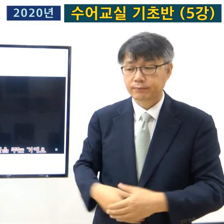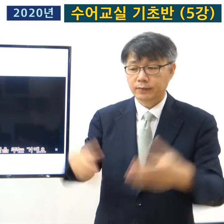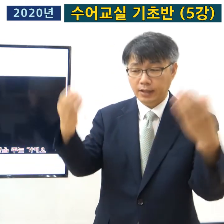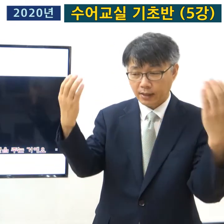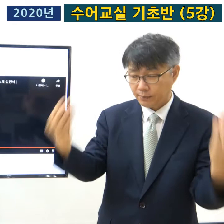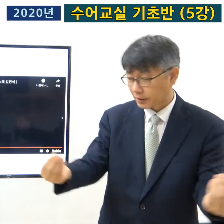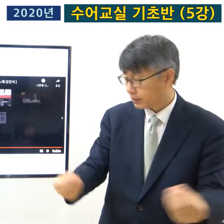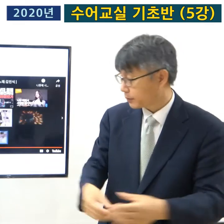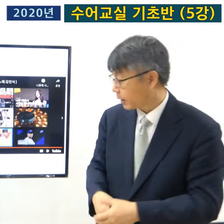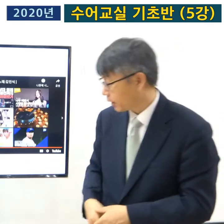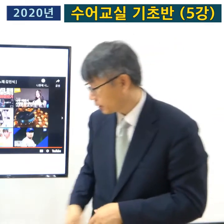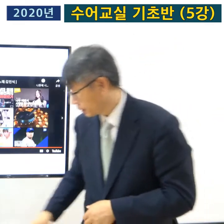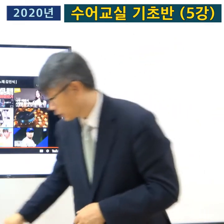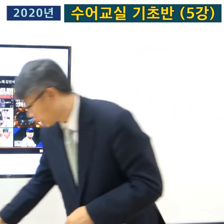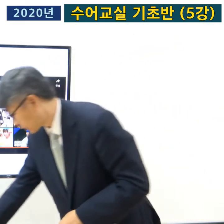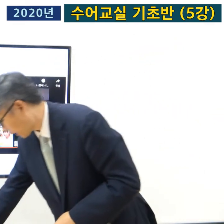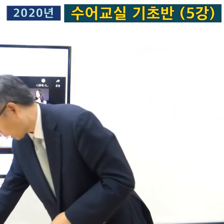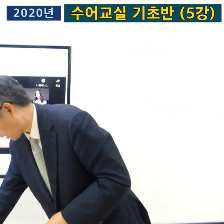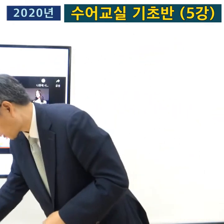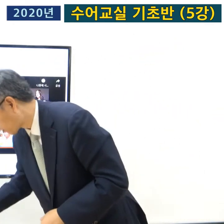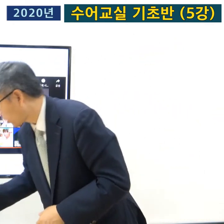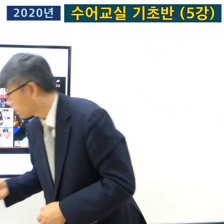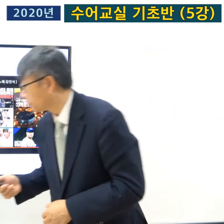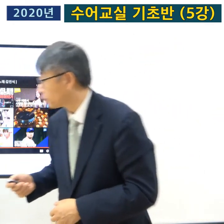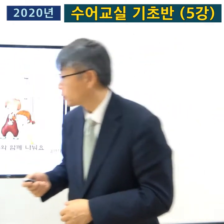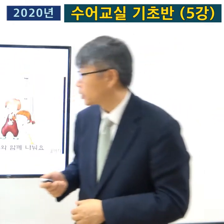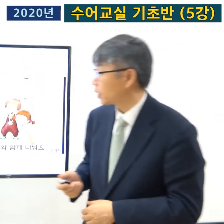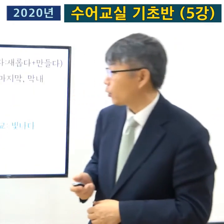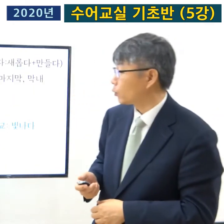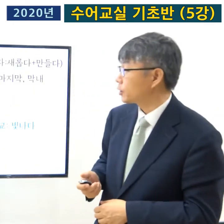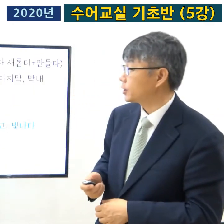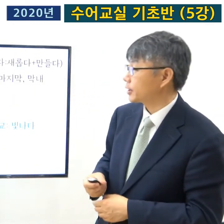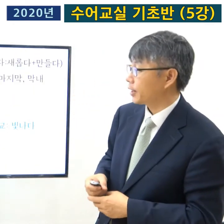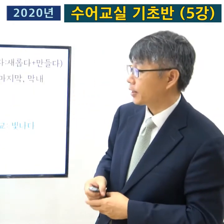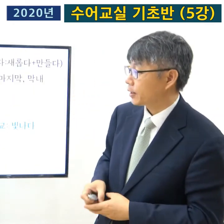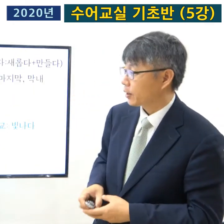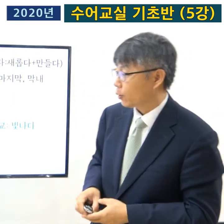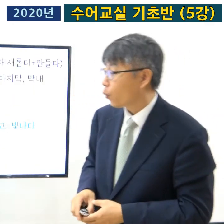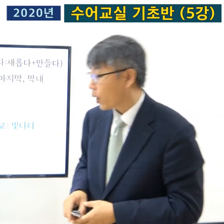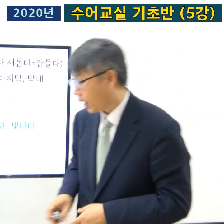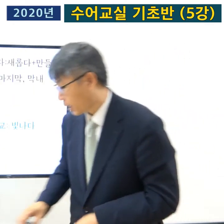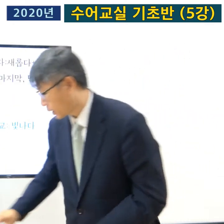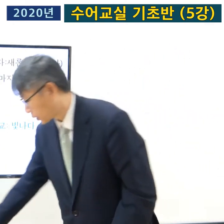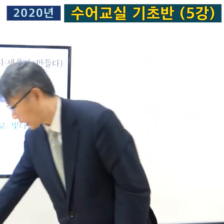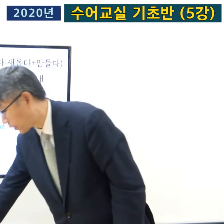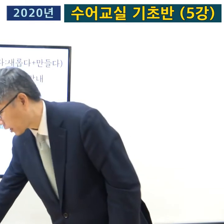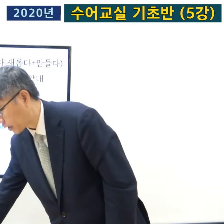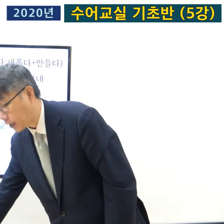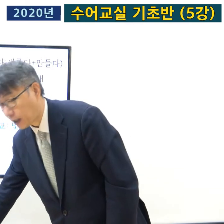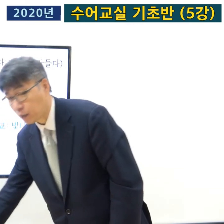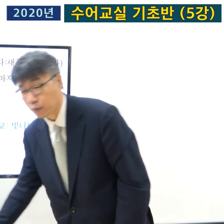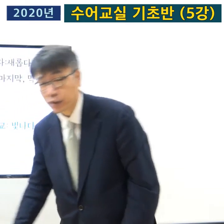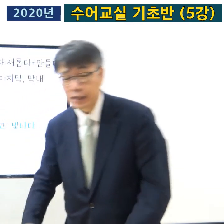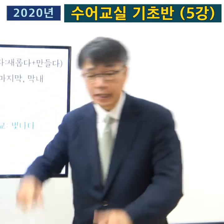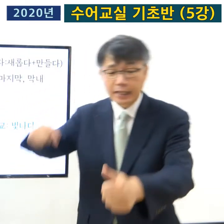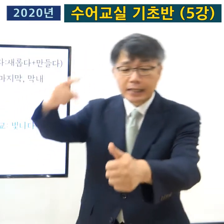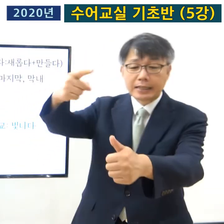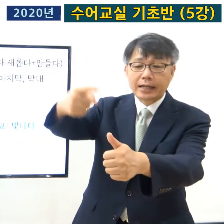네, 마쳤습니다. 자, 그러면 오늘 이제 5강 자연에 대한 부분들